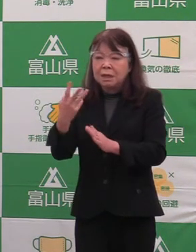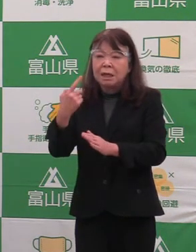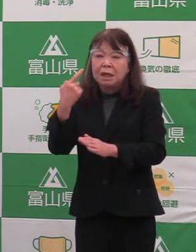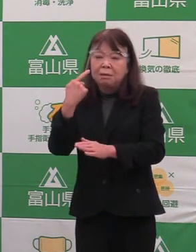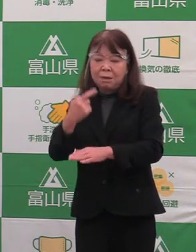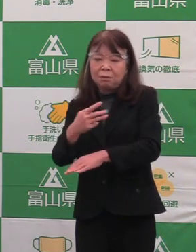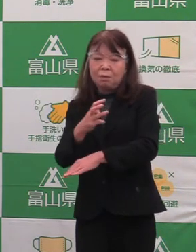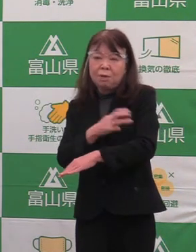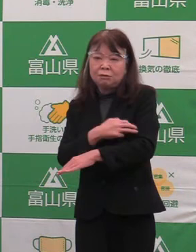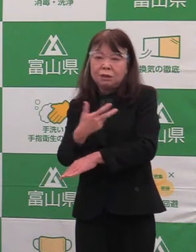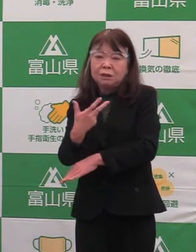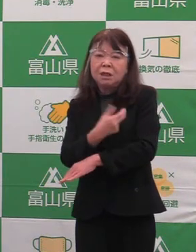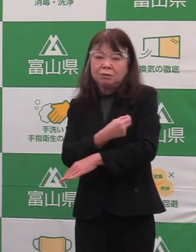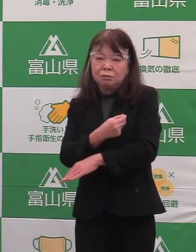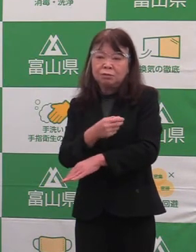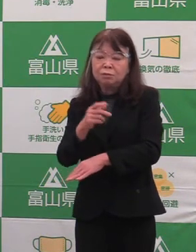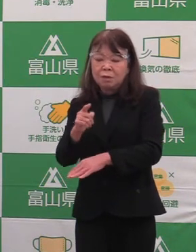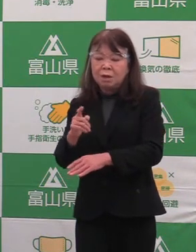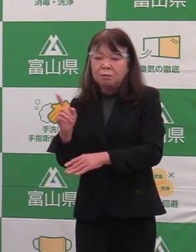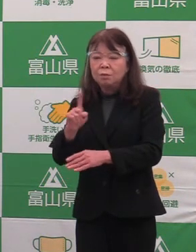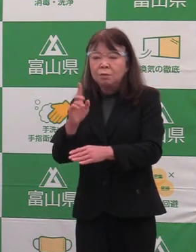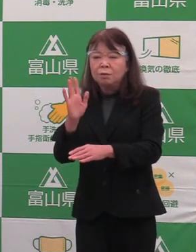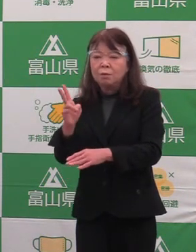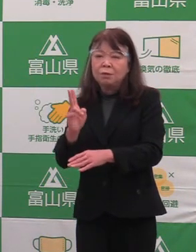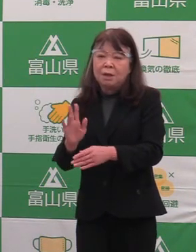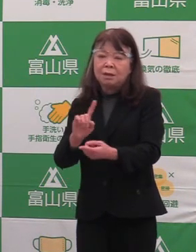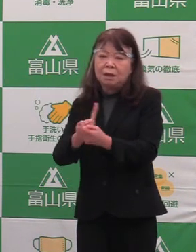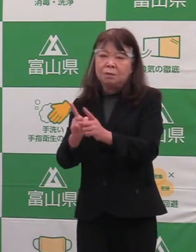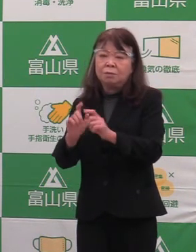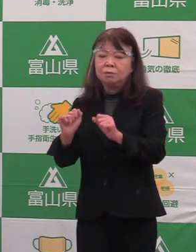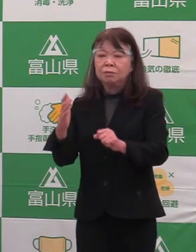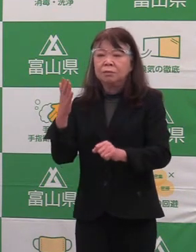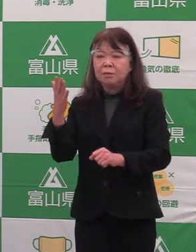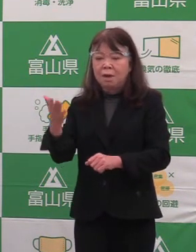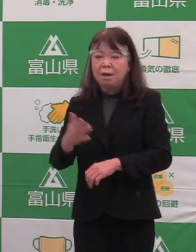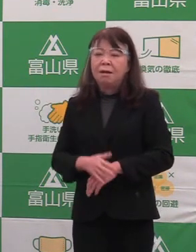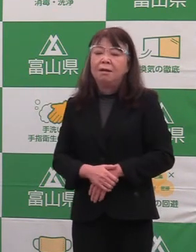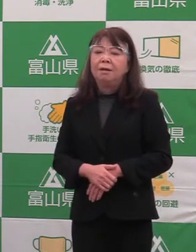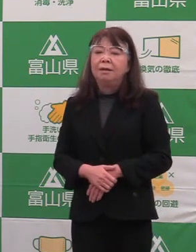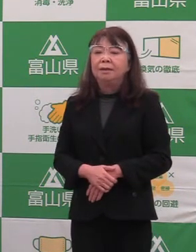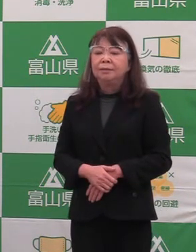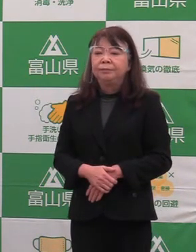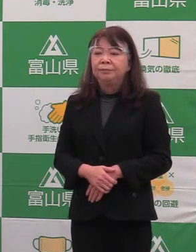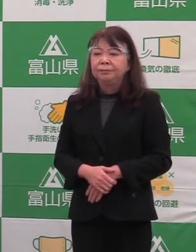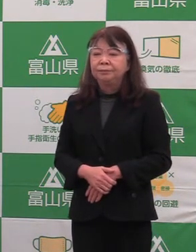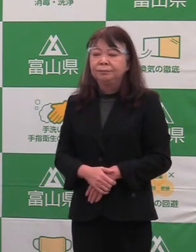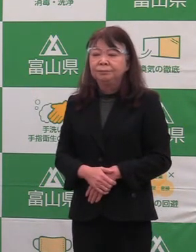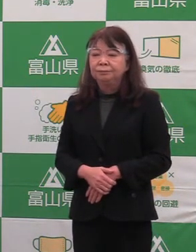政府の方針に応じてどういった対応を取られるか、今のお考えをお聞かせください。